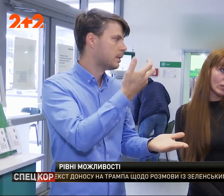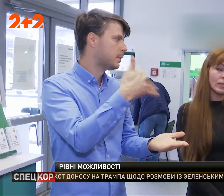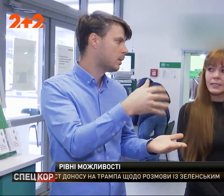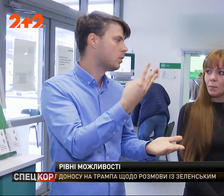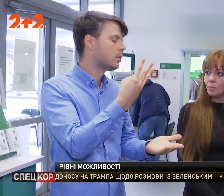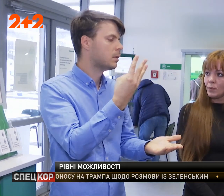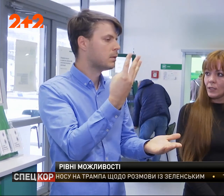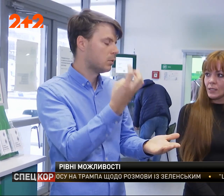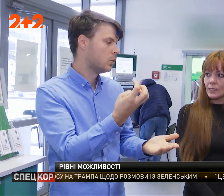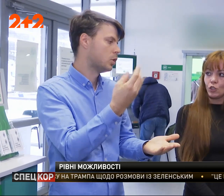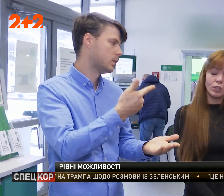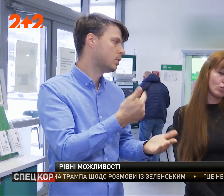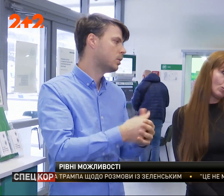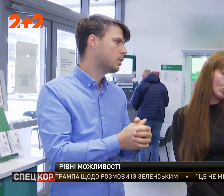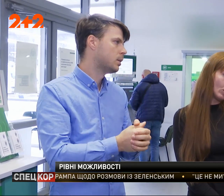в межах